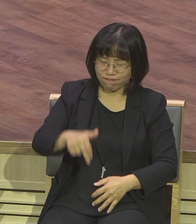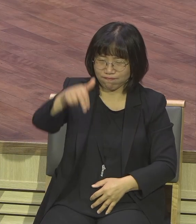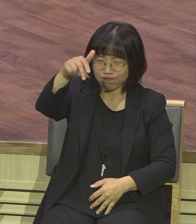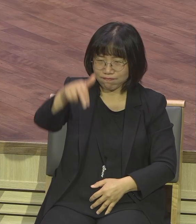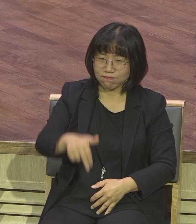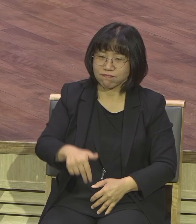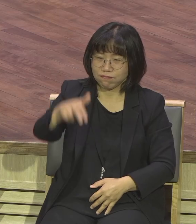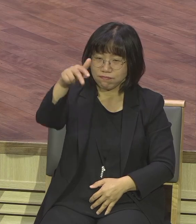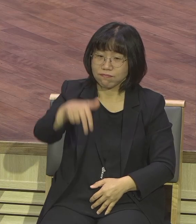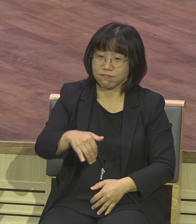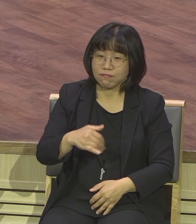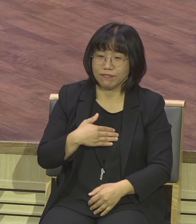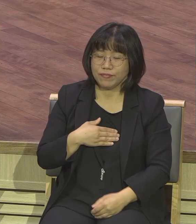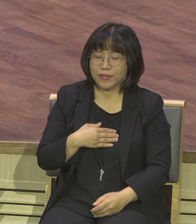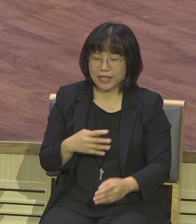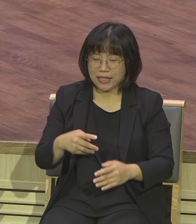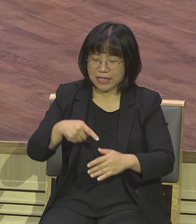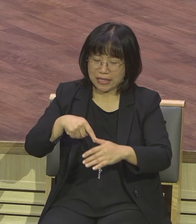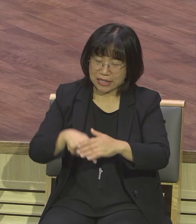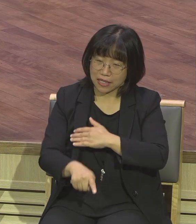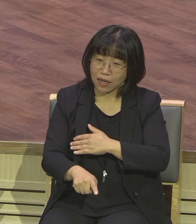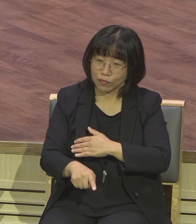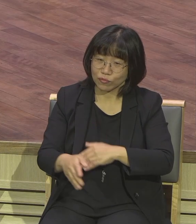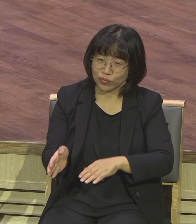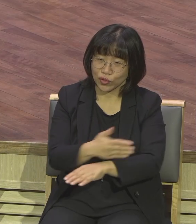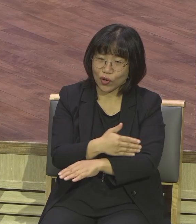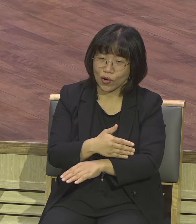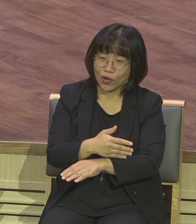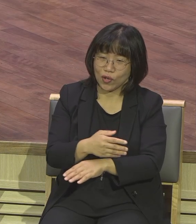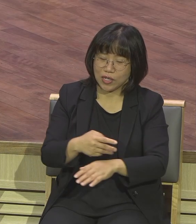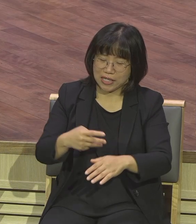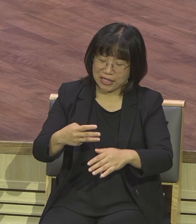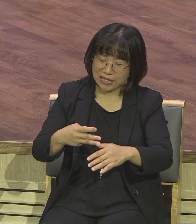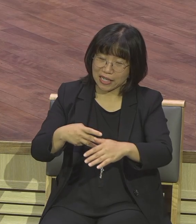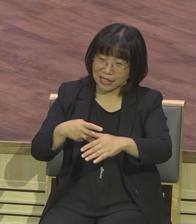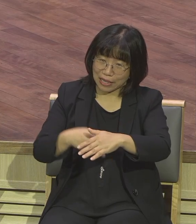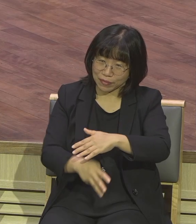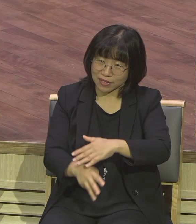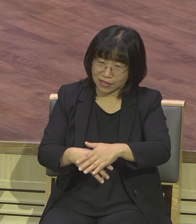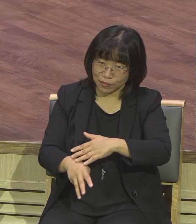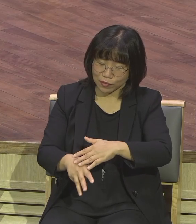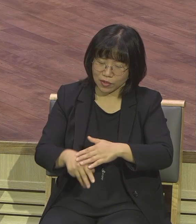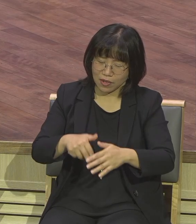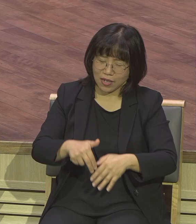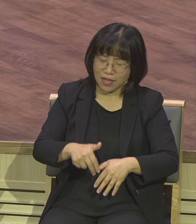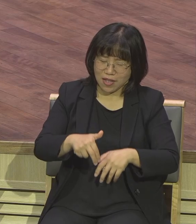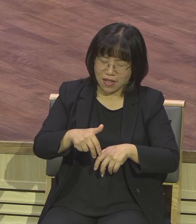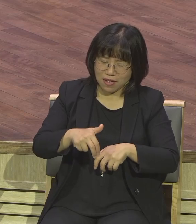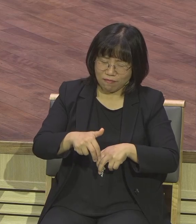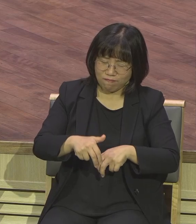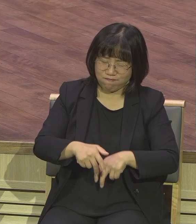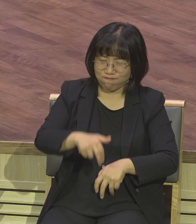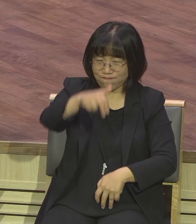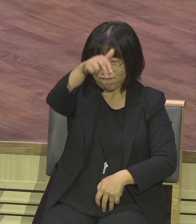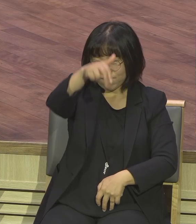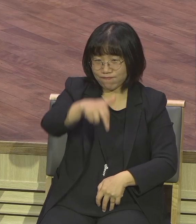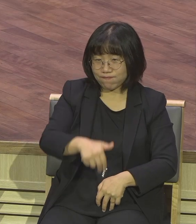지하 3층 14층 한번 걸어가 보세요. 한 번 딱 걷고 나면요, 다리에 이 열이 납니다. 열이 매일 걷는데, 그